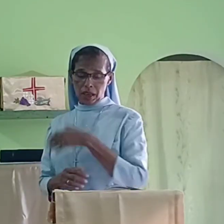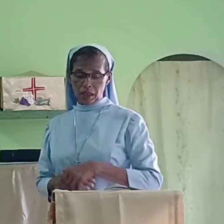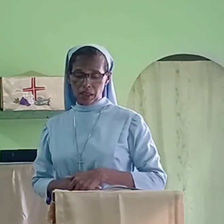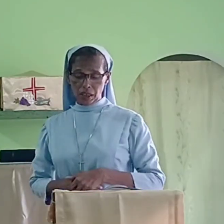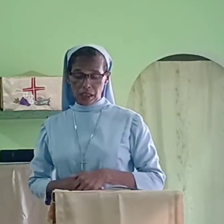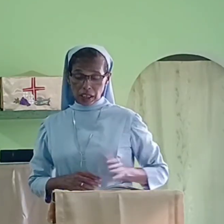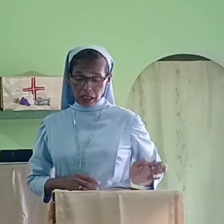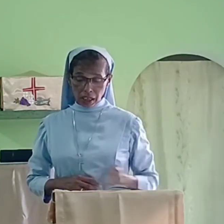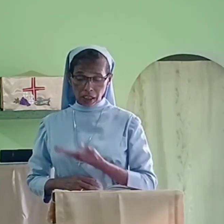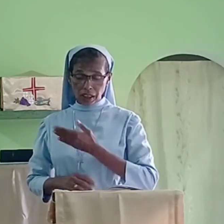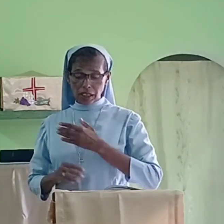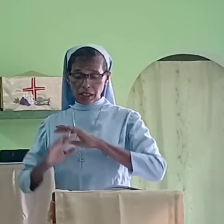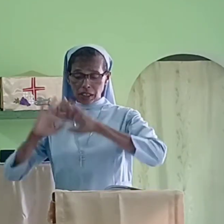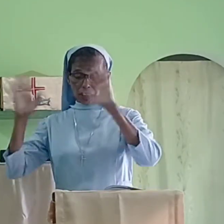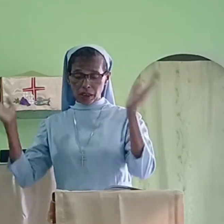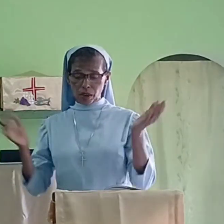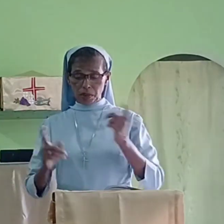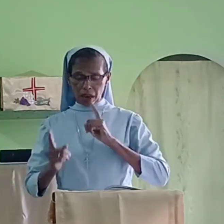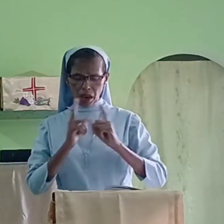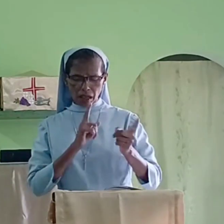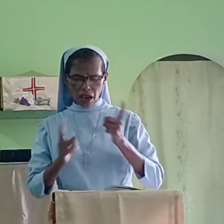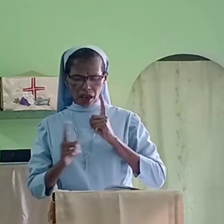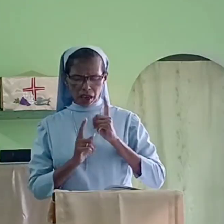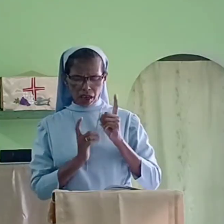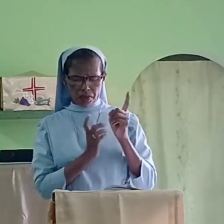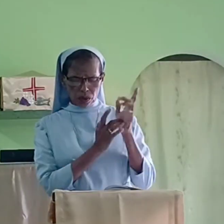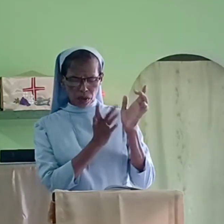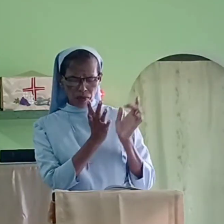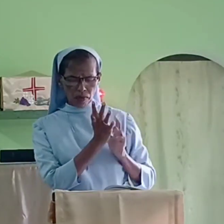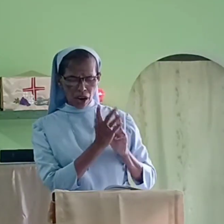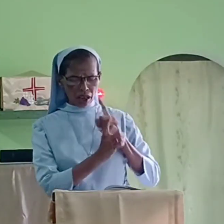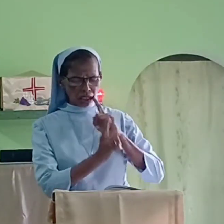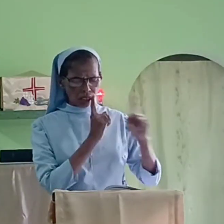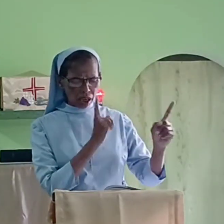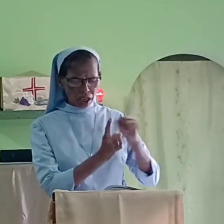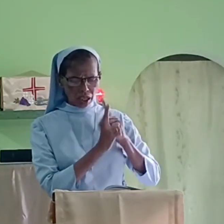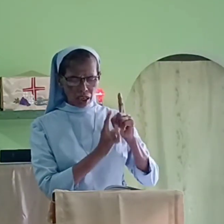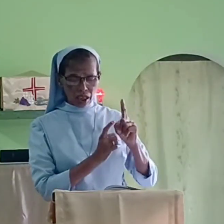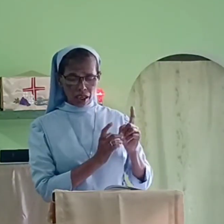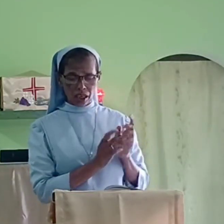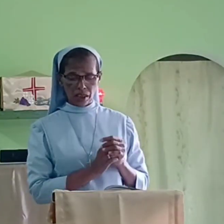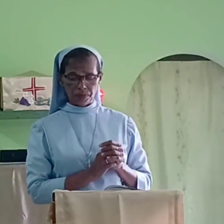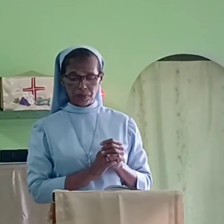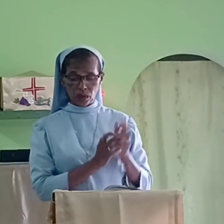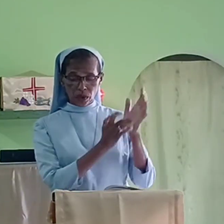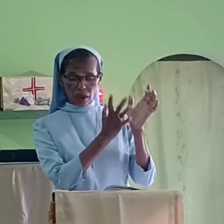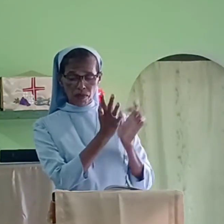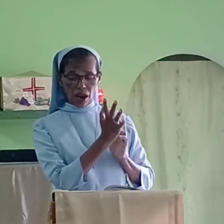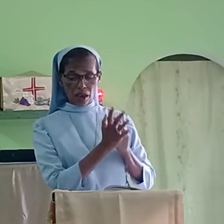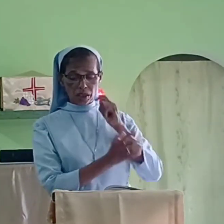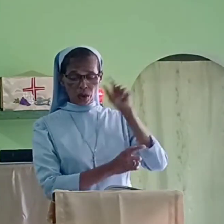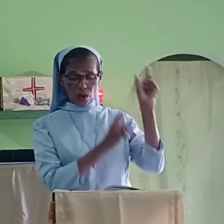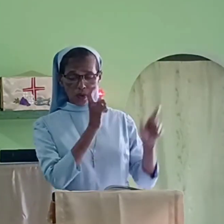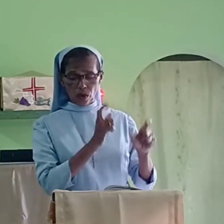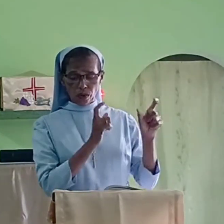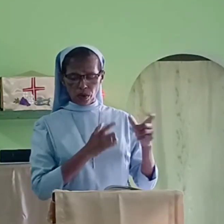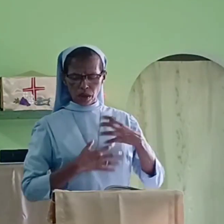ගැන කතා කරමින් ගියහ. තවද ඔවුන් සාකච්ඡා කරමින් යද්දී ජේසුස් වහන්සේම ඔවුන් සමීපයට